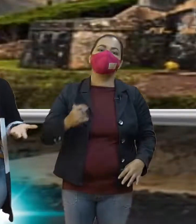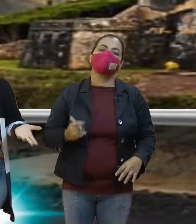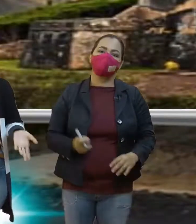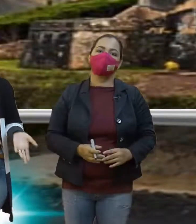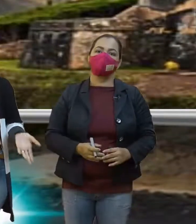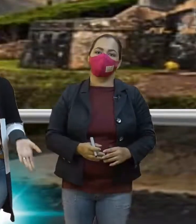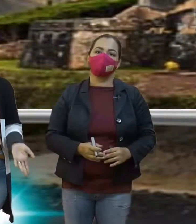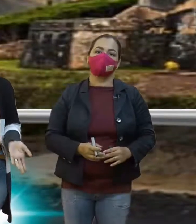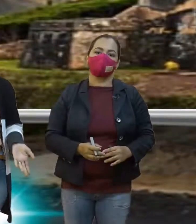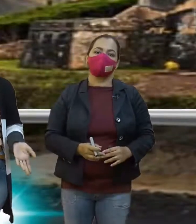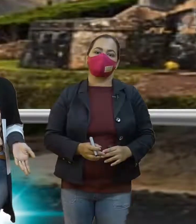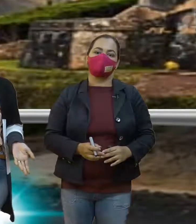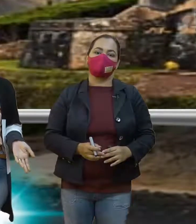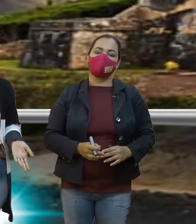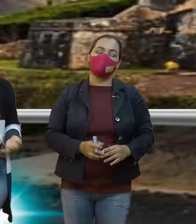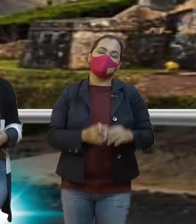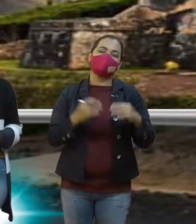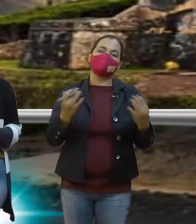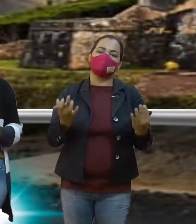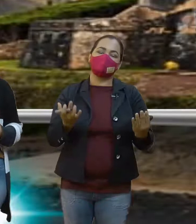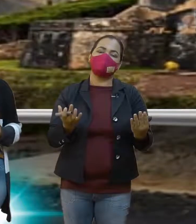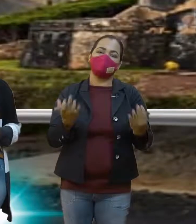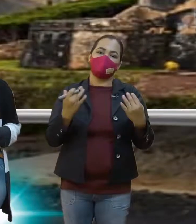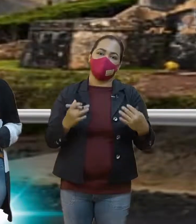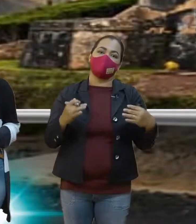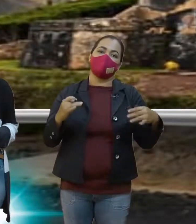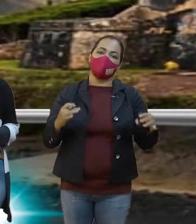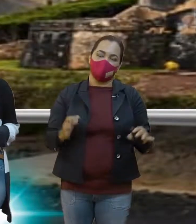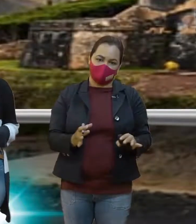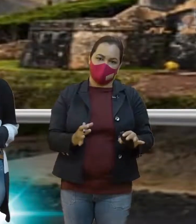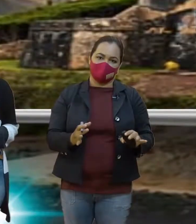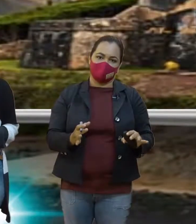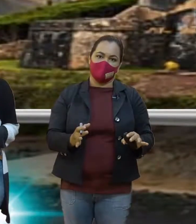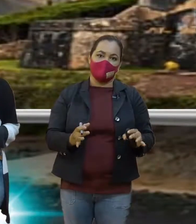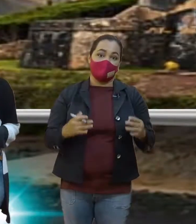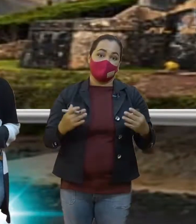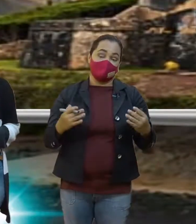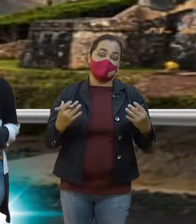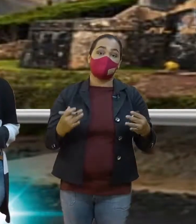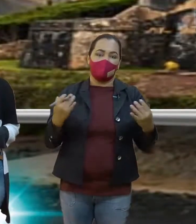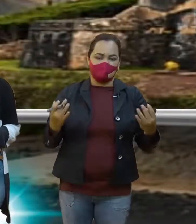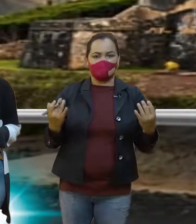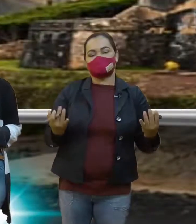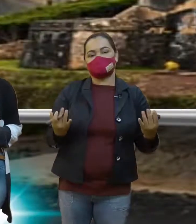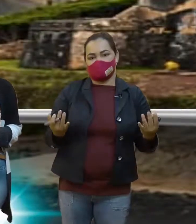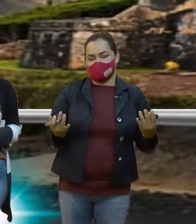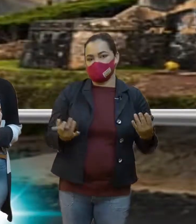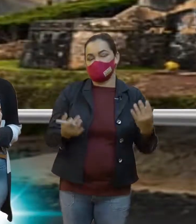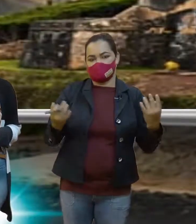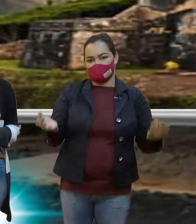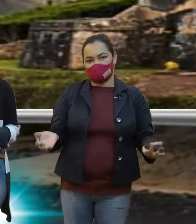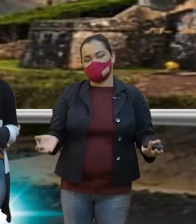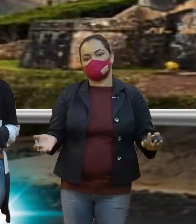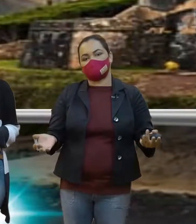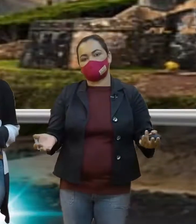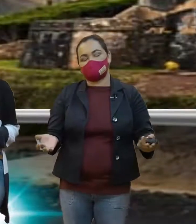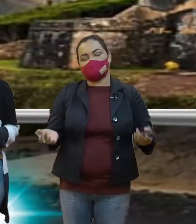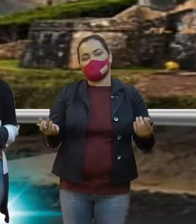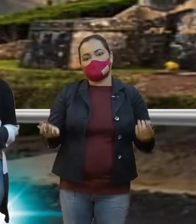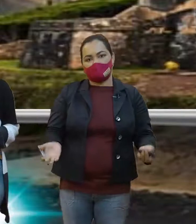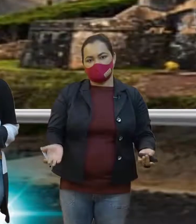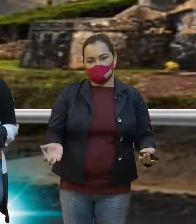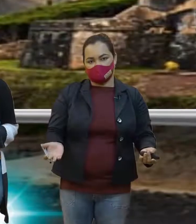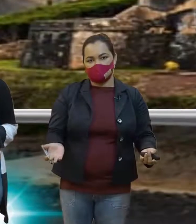um país latino. Então, precisa se chegar a um consenso. Se faz necessário, o mais rápido